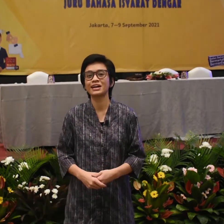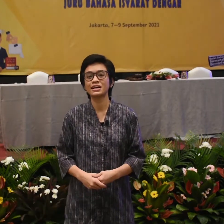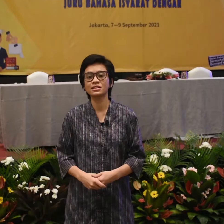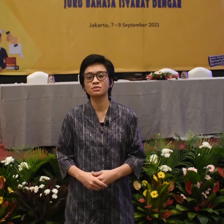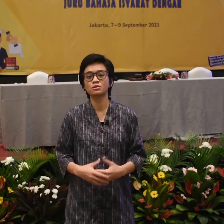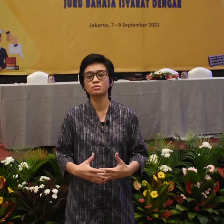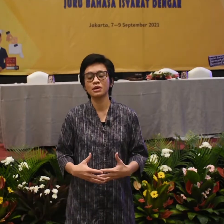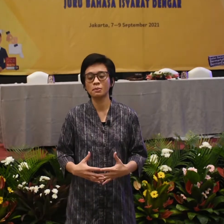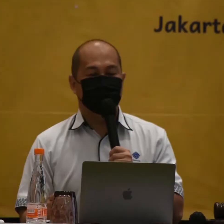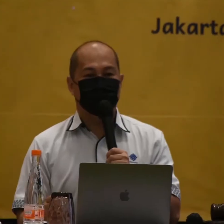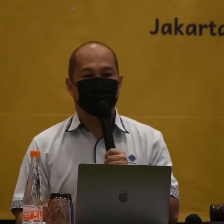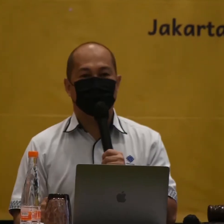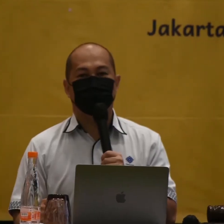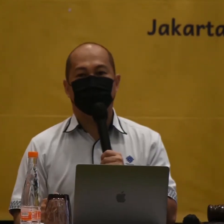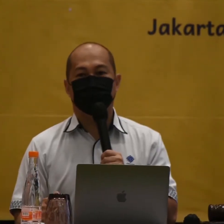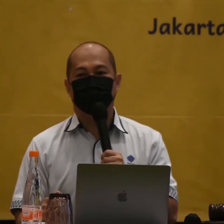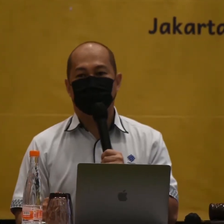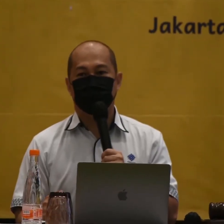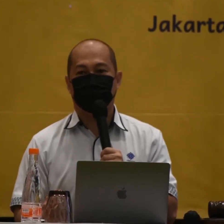karena sebelumnya memang kami benar-benar bergerak.